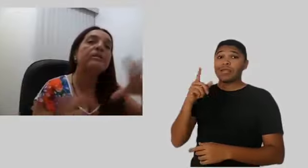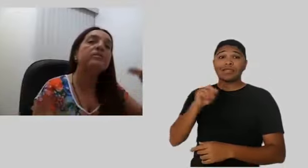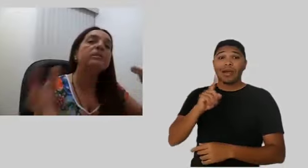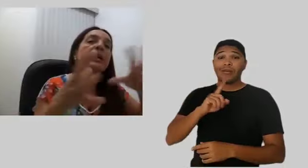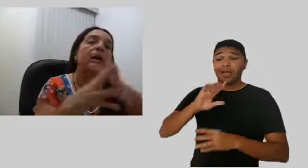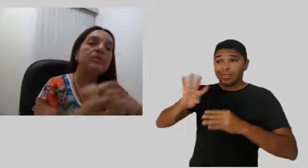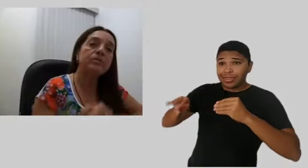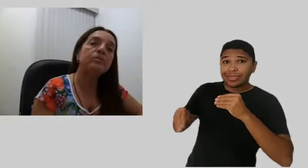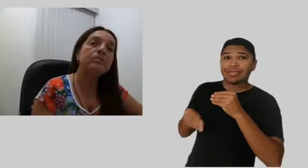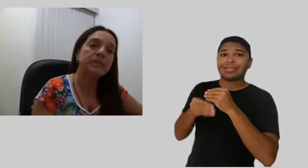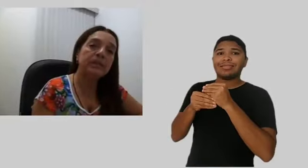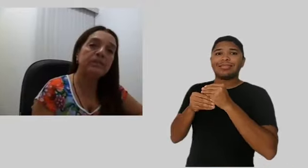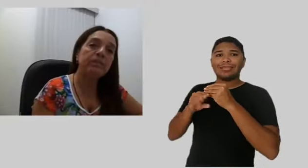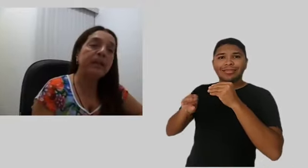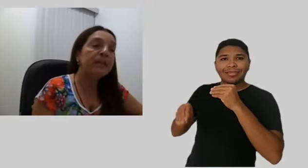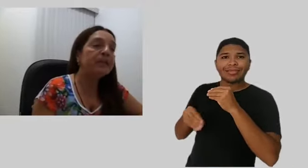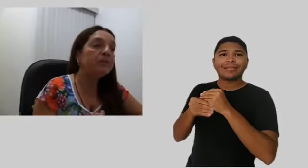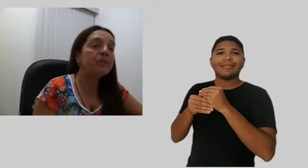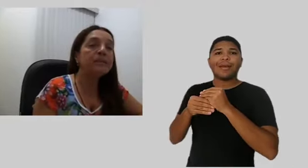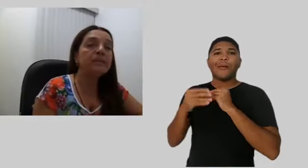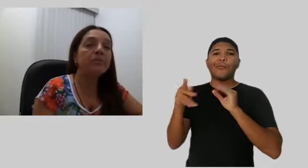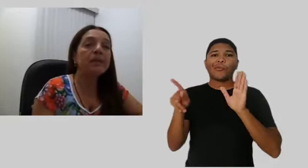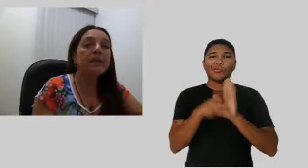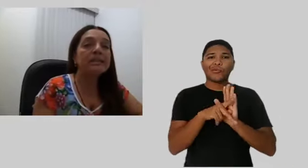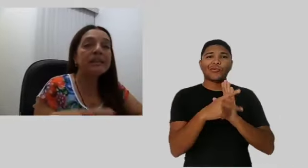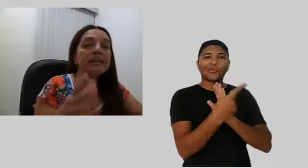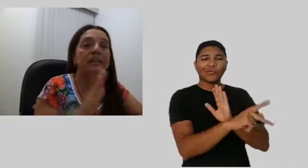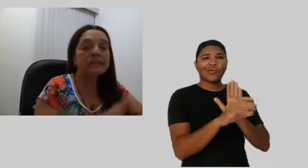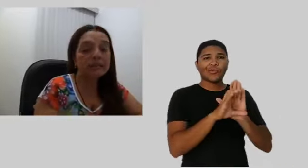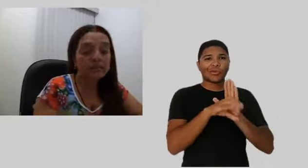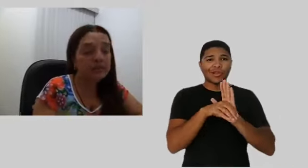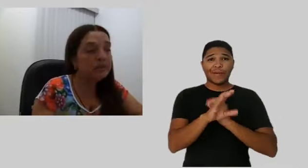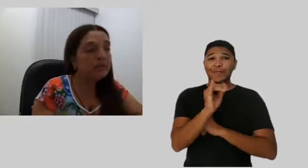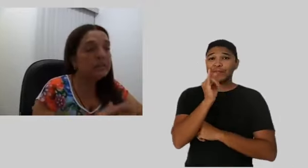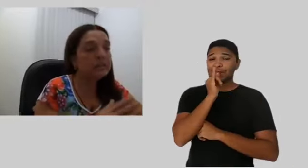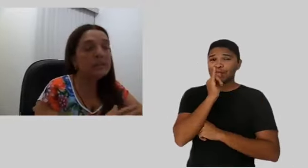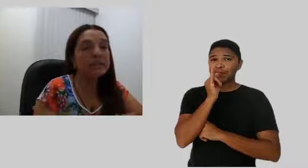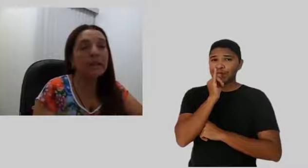outros elementos ao seu conceito. Então, por exemplo, se a